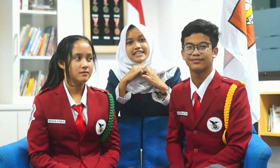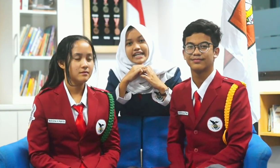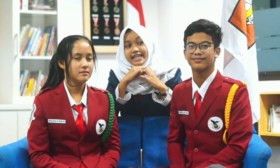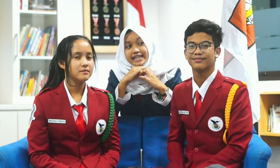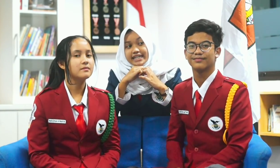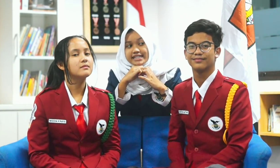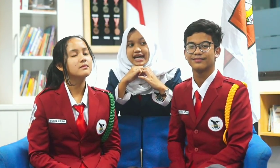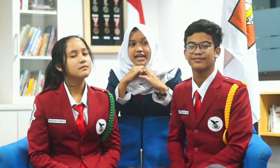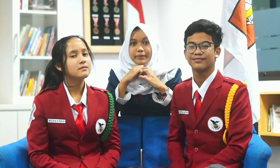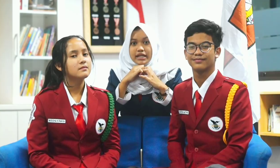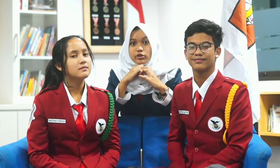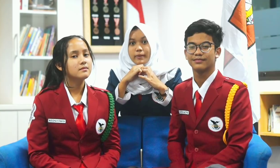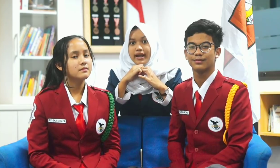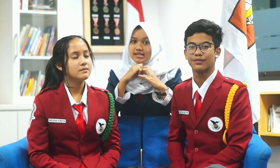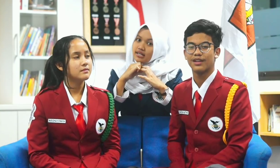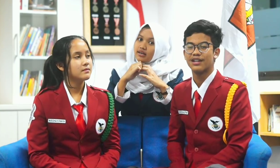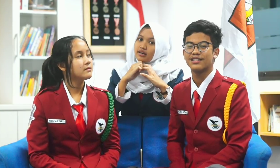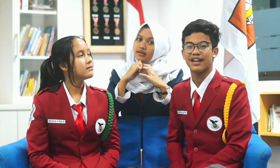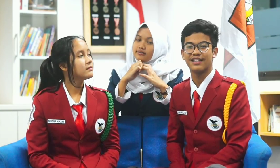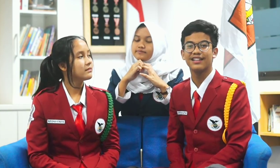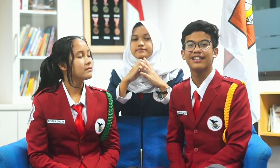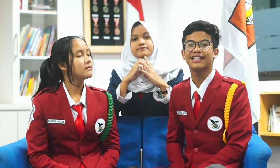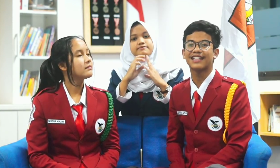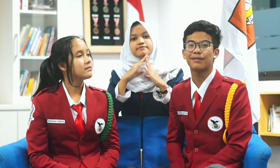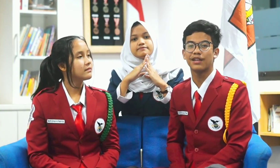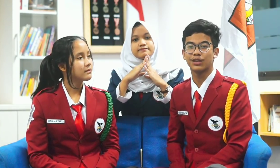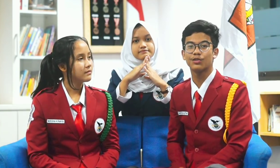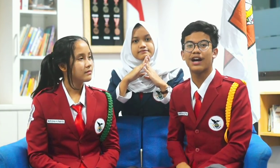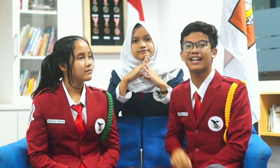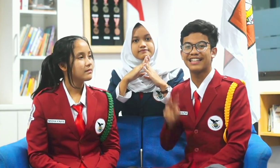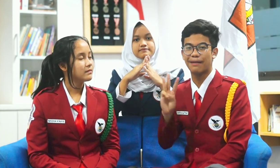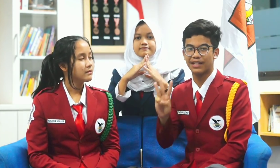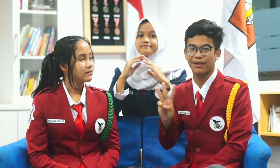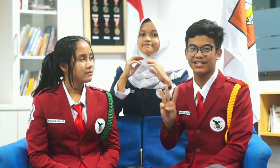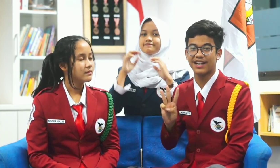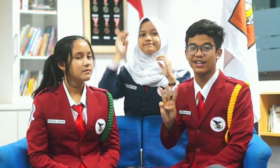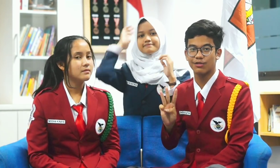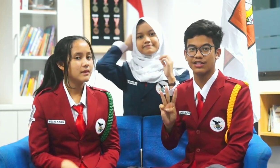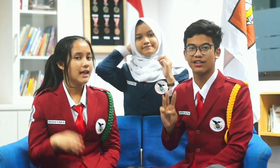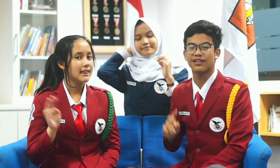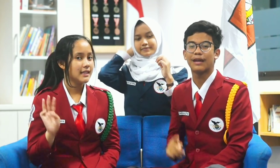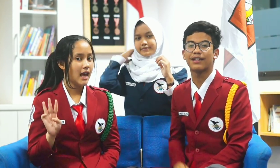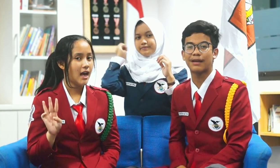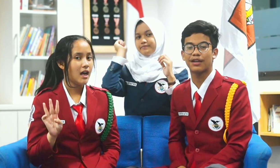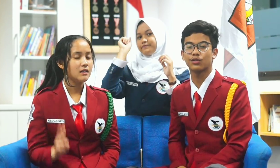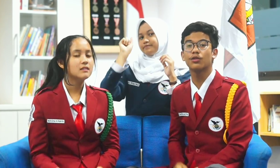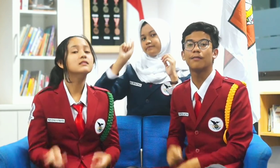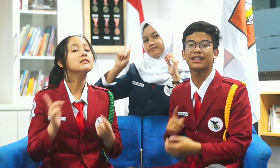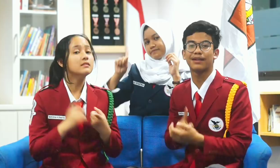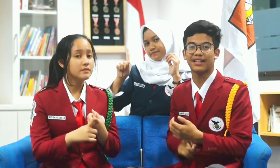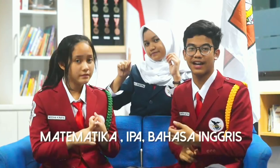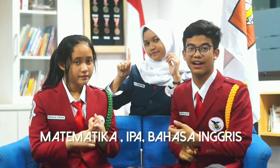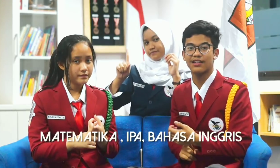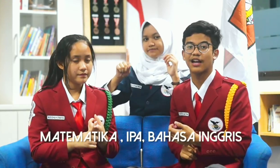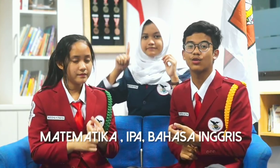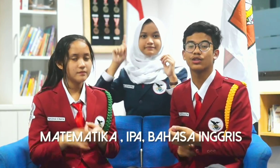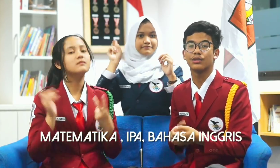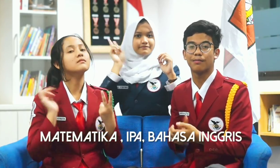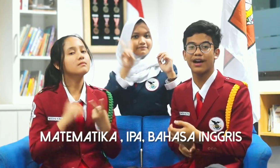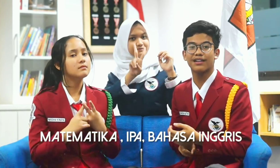Jadi di tes akademik itu gimana sih? Jadi di tes akademik itu ada 3 mata pelajaran yang diuji. Yang pertama itu matematika, yang kedua itu IPA, yang